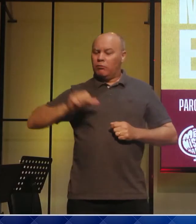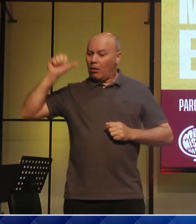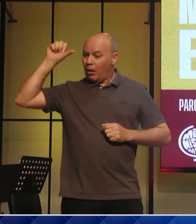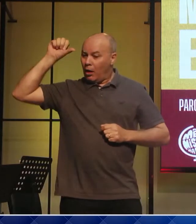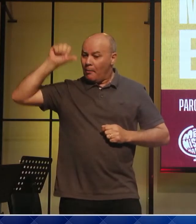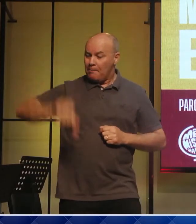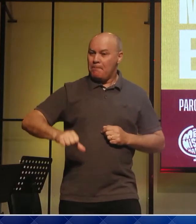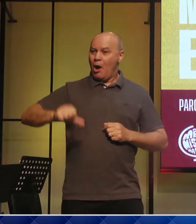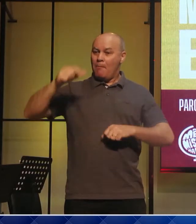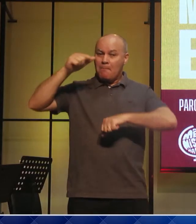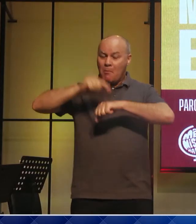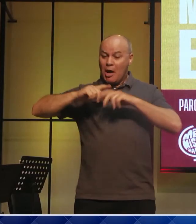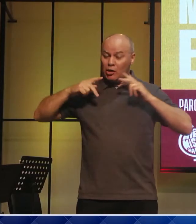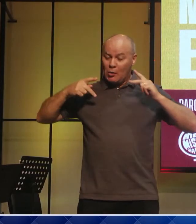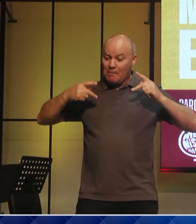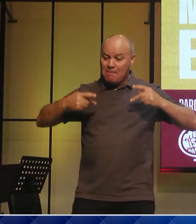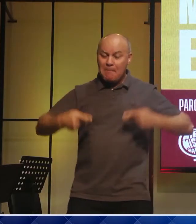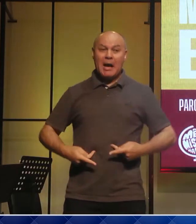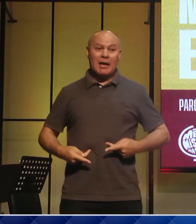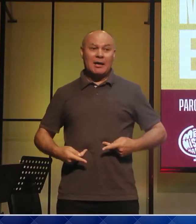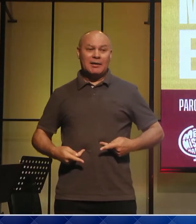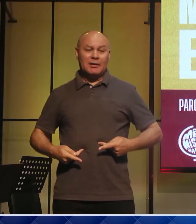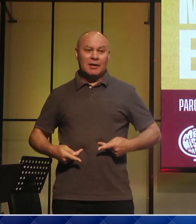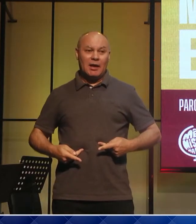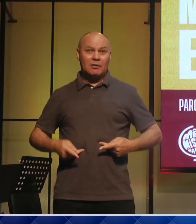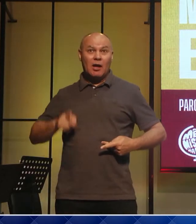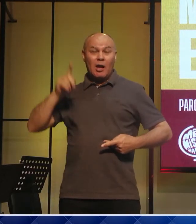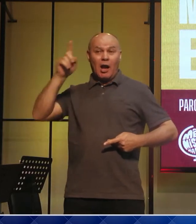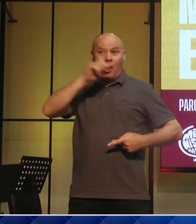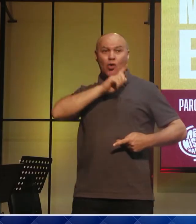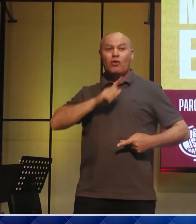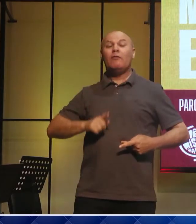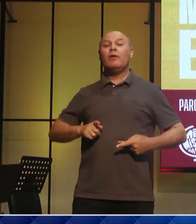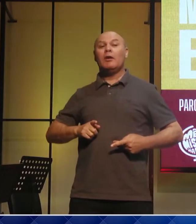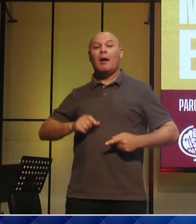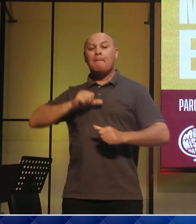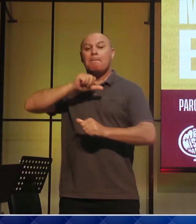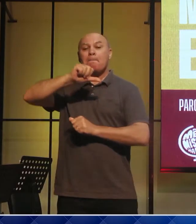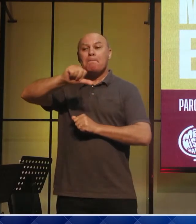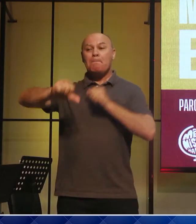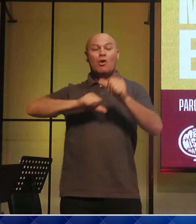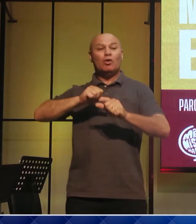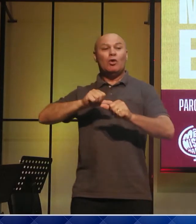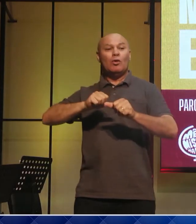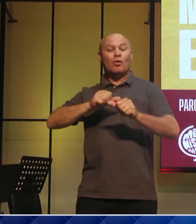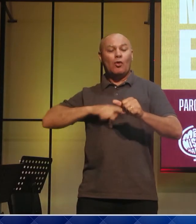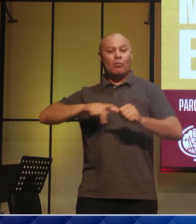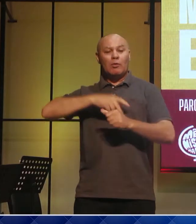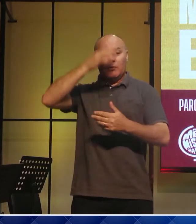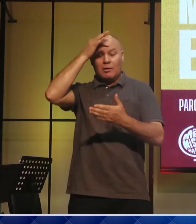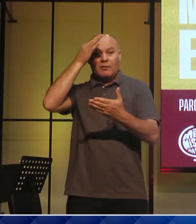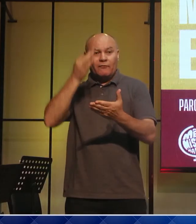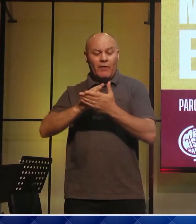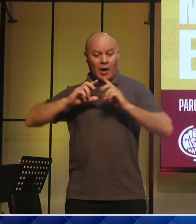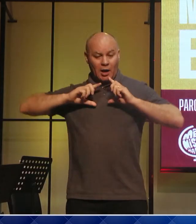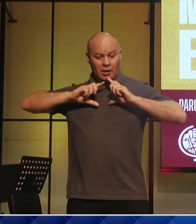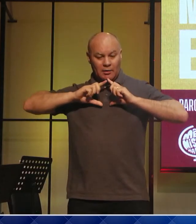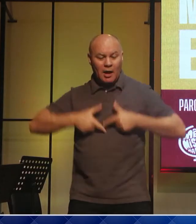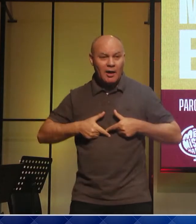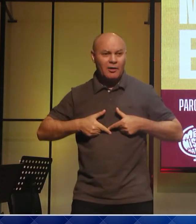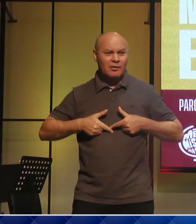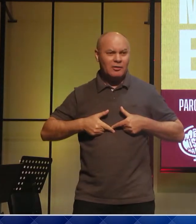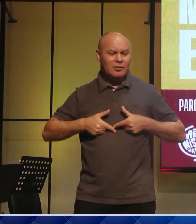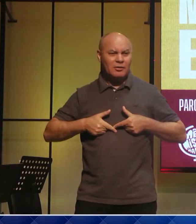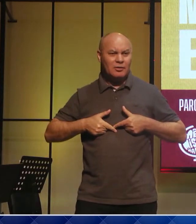Ele perverteu a fé do povo de Israel. A divisão do reino do norte